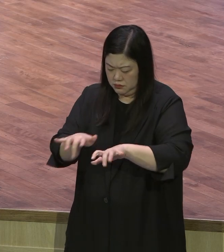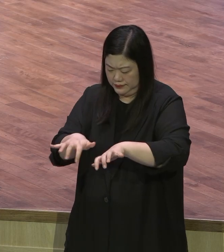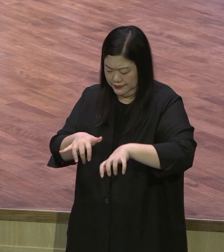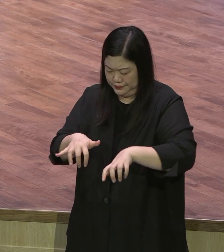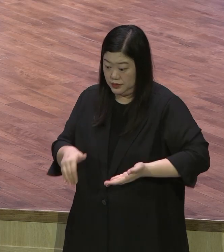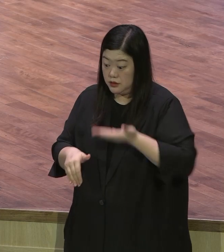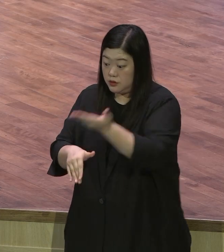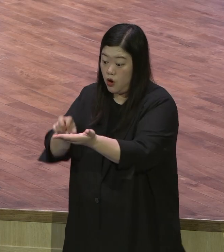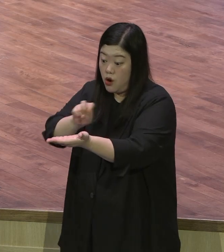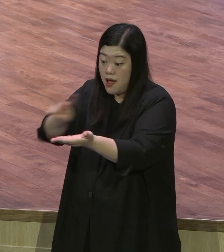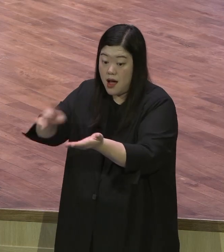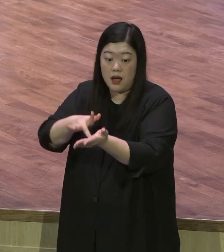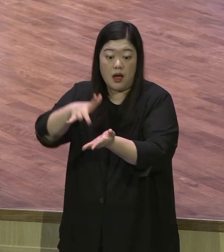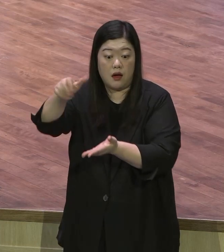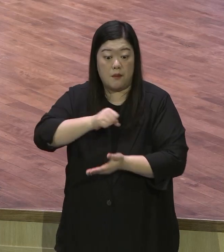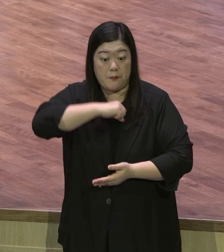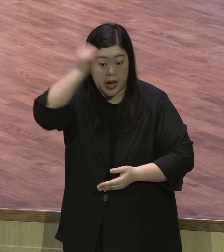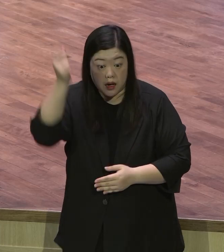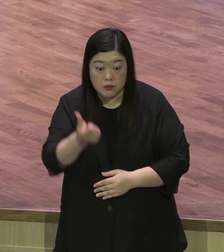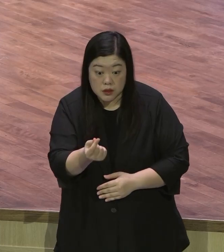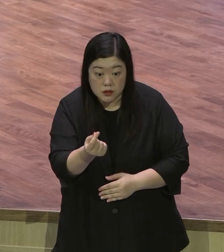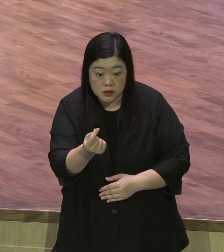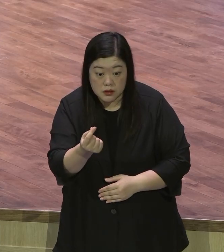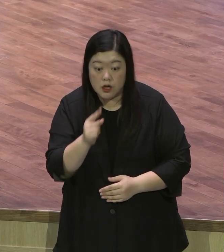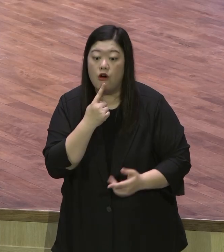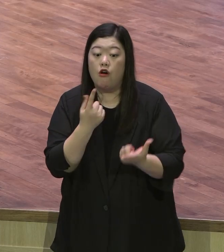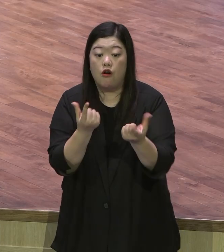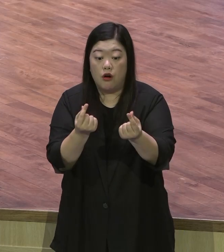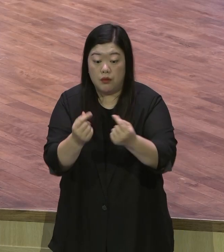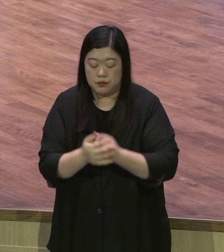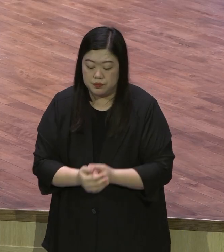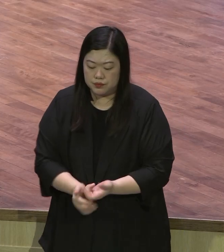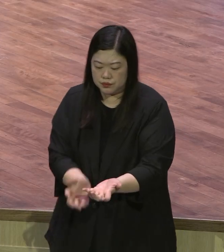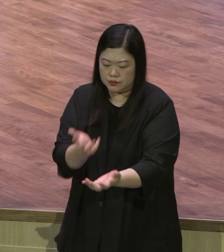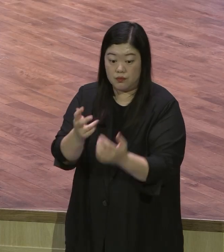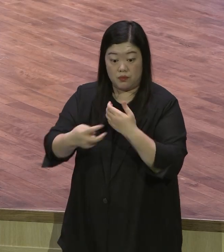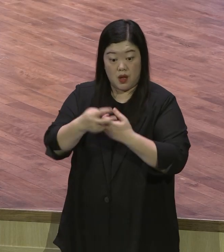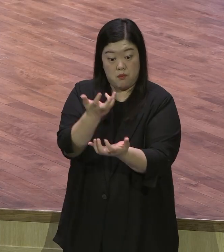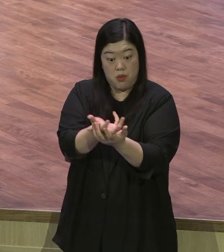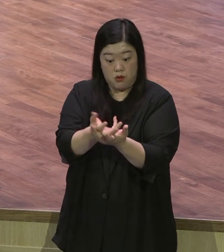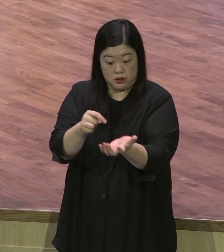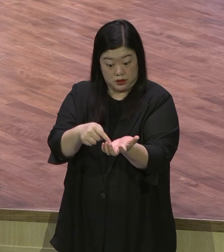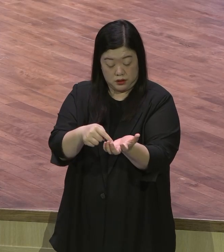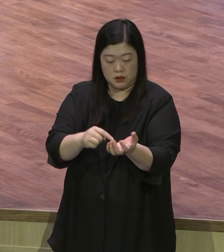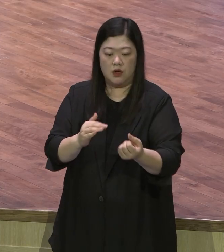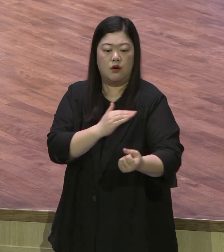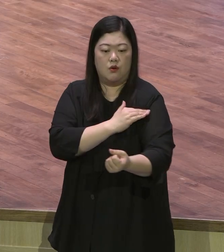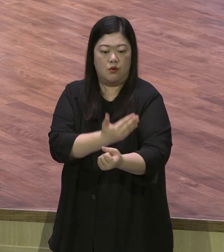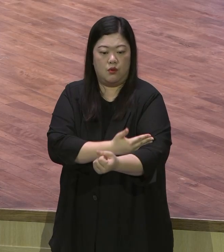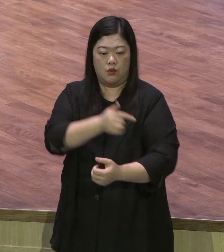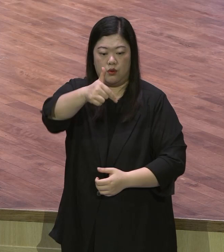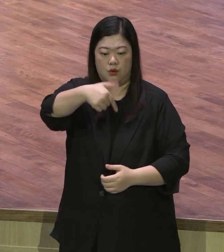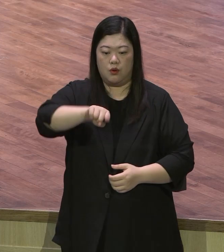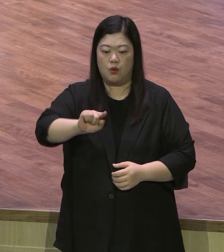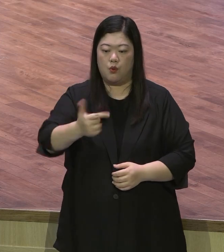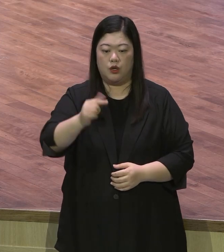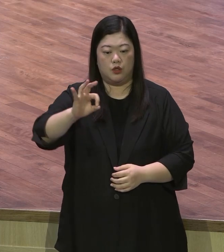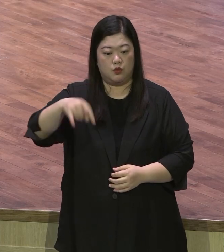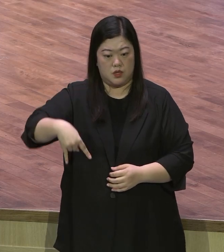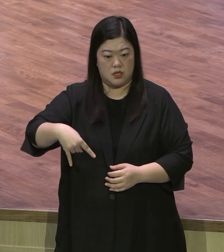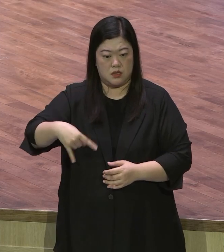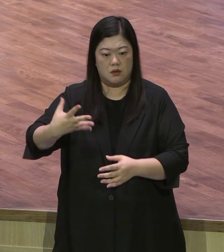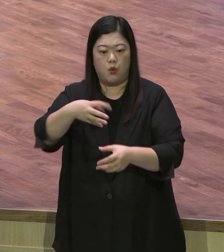말입니까? 처방전에는 어떤 권위가 있다란 말이에요. 처방전은 누군가의 권위가 있어요. 그걸